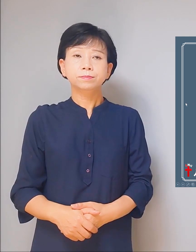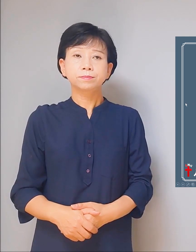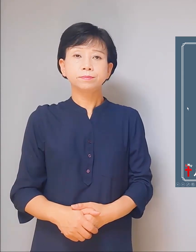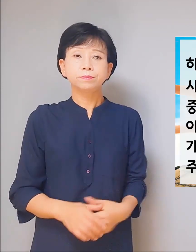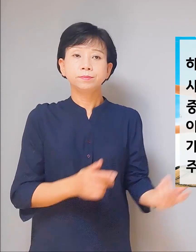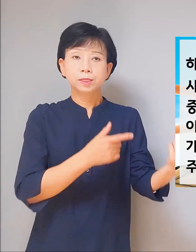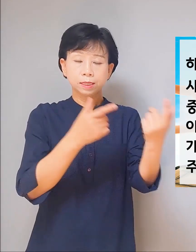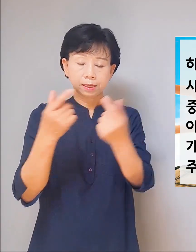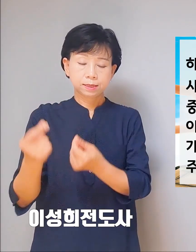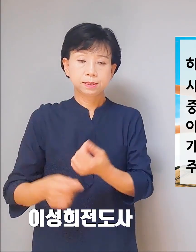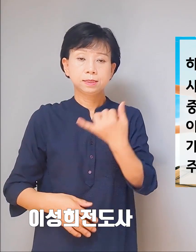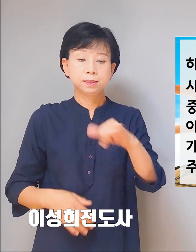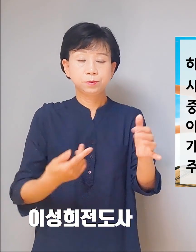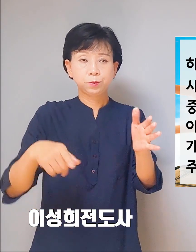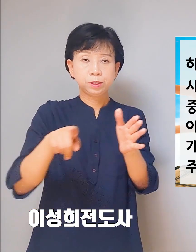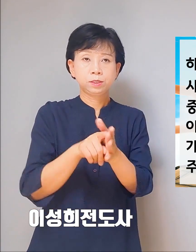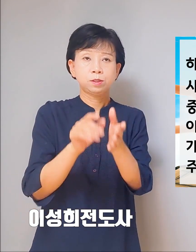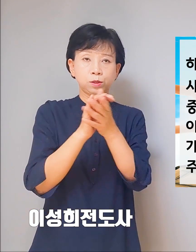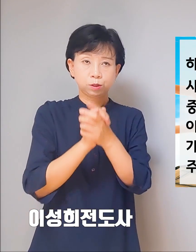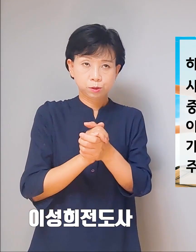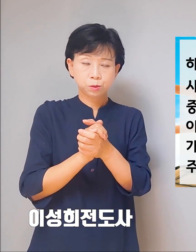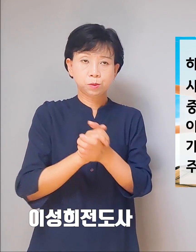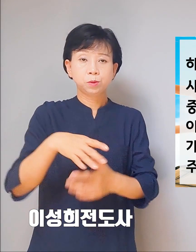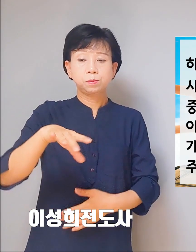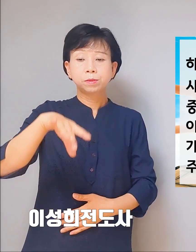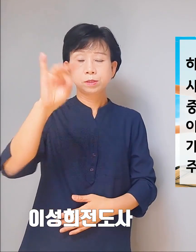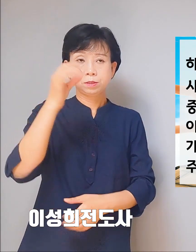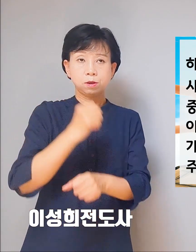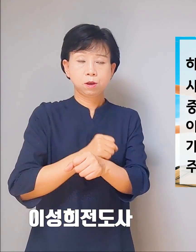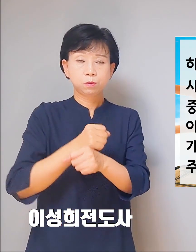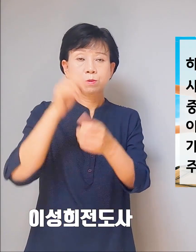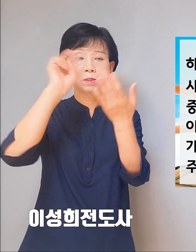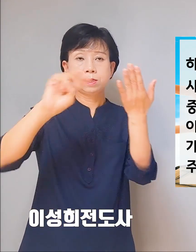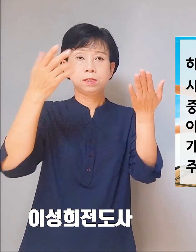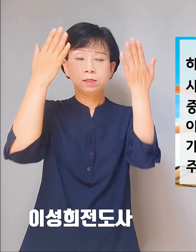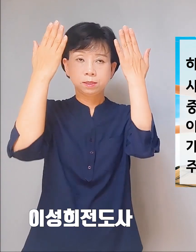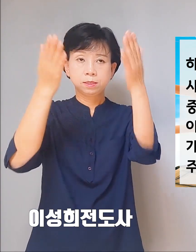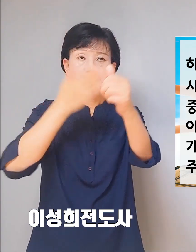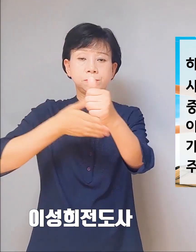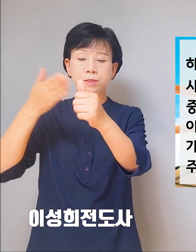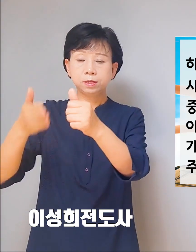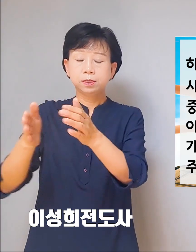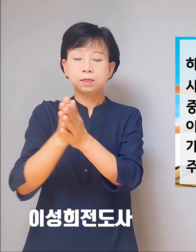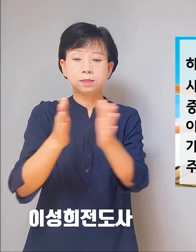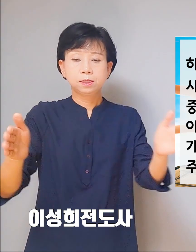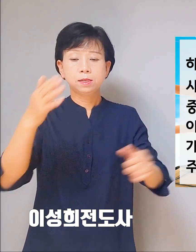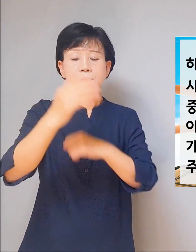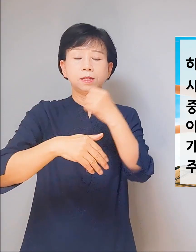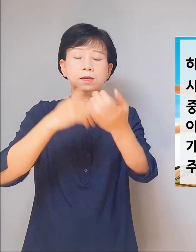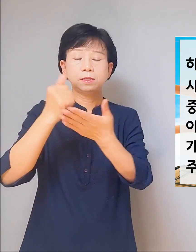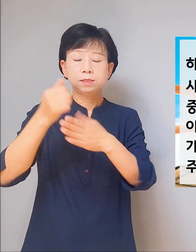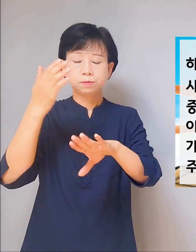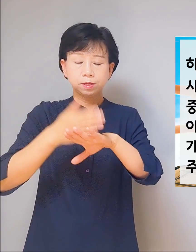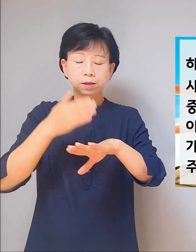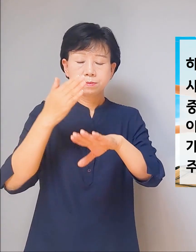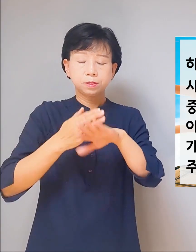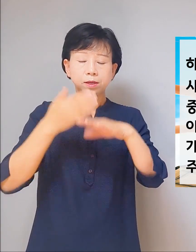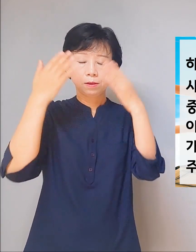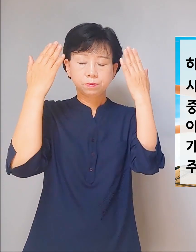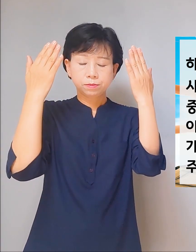네, 우리 다 같이 다음 세대를 위해서 먼저 기도하고 우리 찬양하도록 하겠습니다. 같이 기도문 읽습니다. 하나님